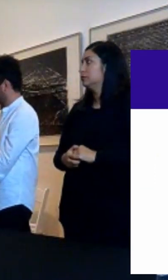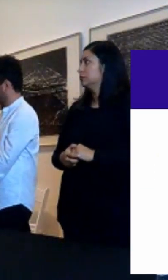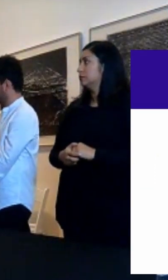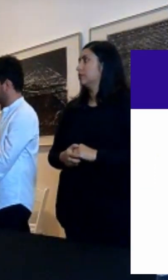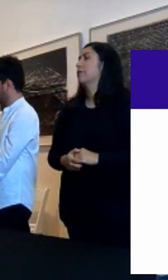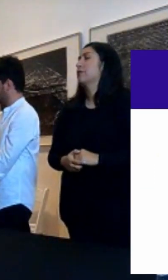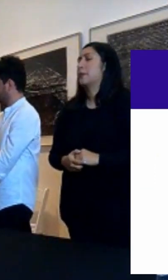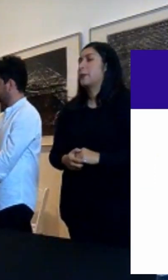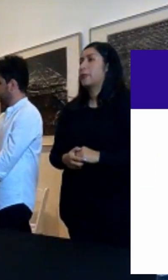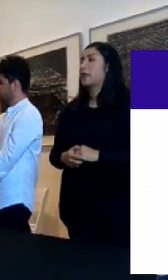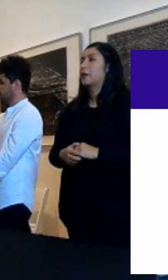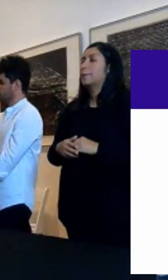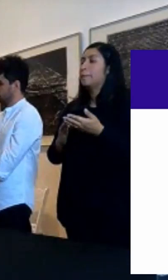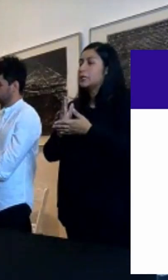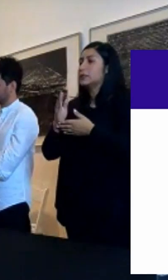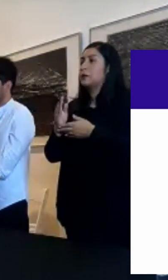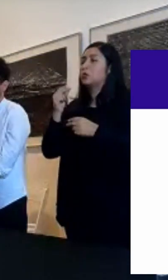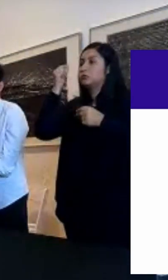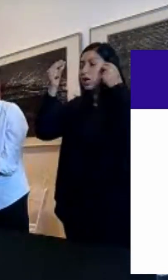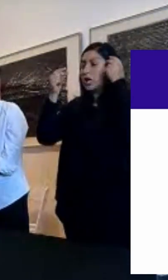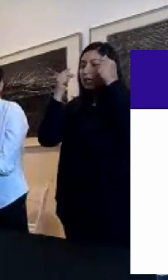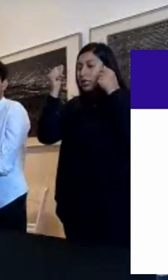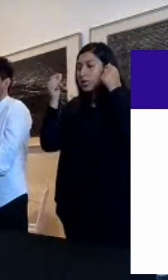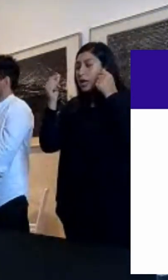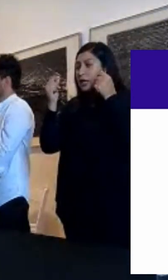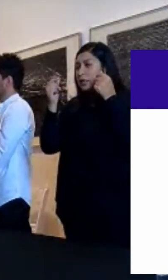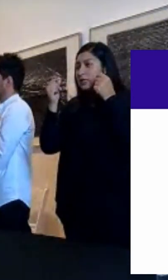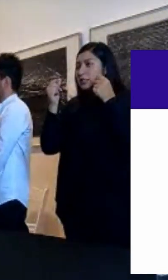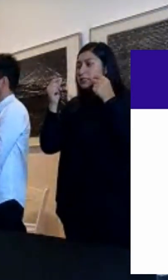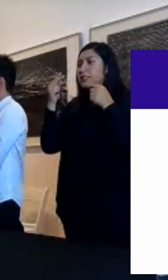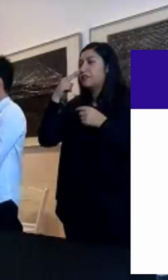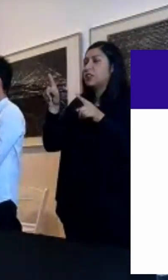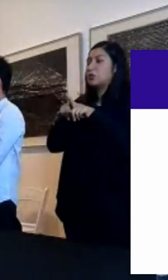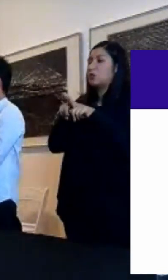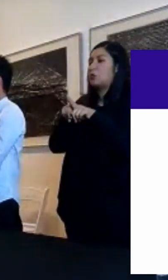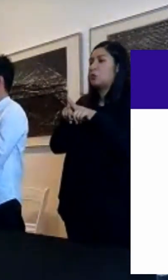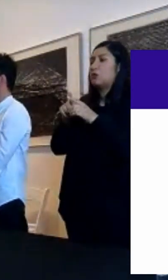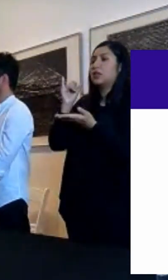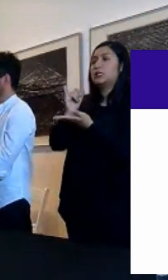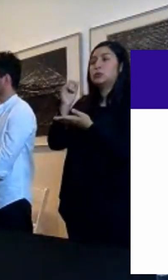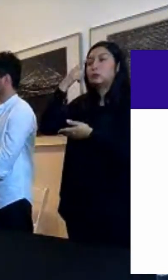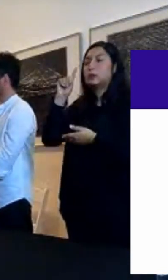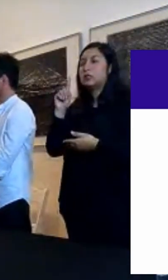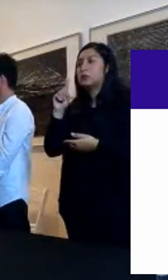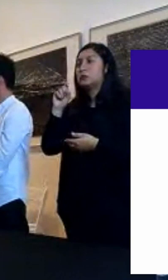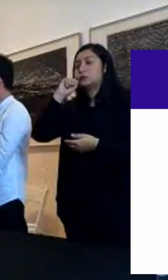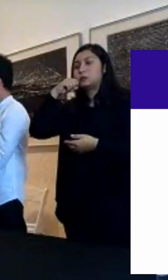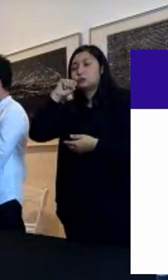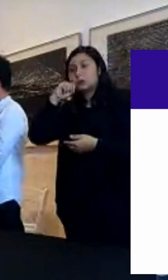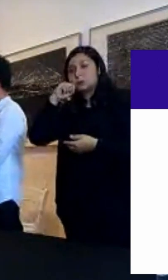Empezamos a generar esto que parece muy institucional, pero que en el fondo ha significado este ejercicio de una especie